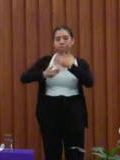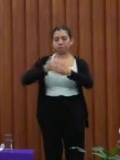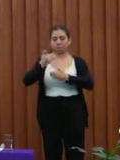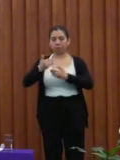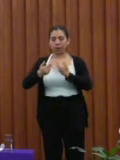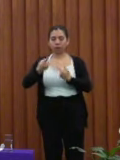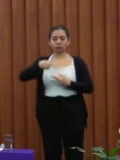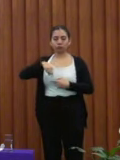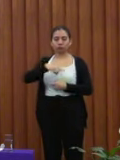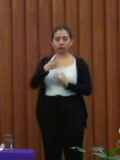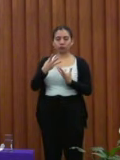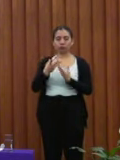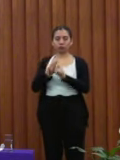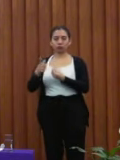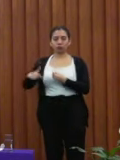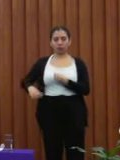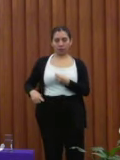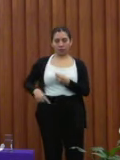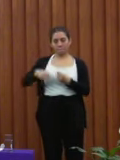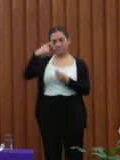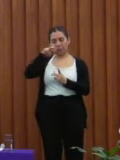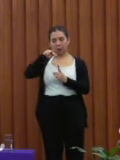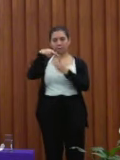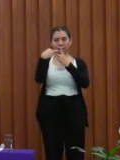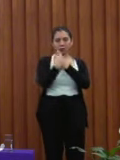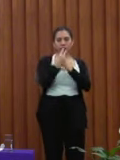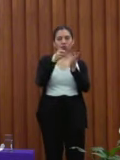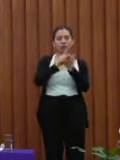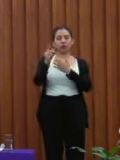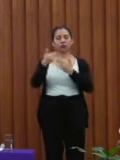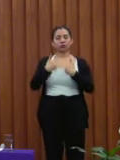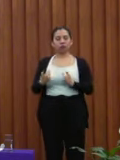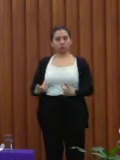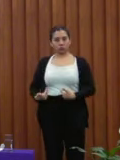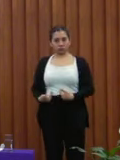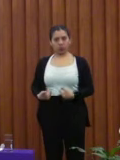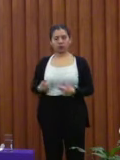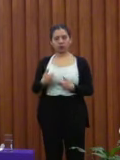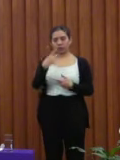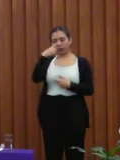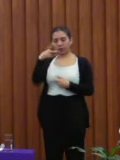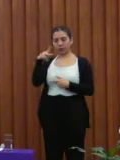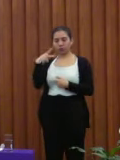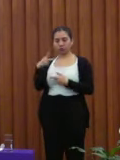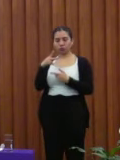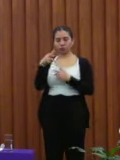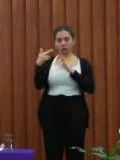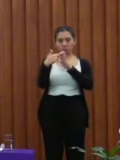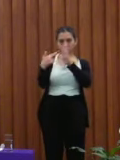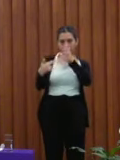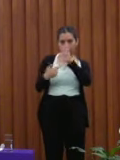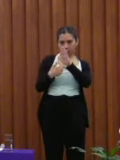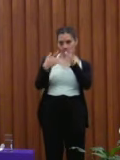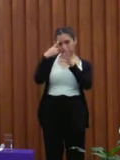con Enfoque Derechos Humanos, con la organización Enfoque de Derechos Humanos, en su protocolo de